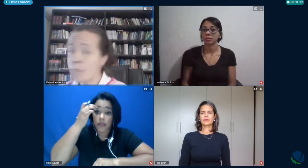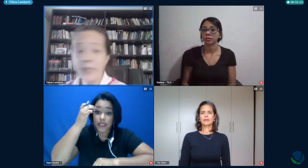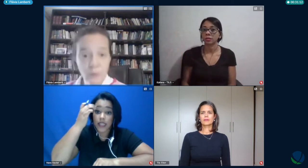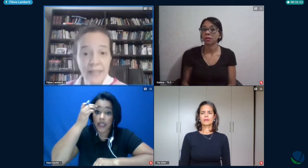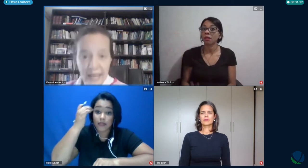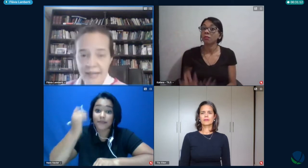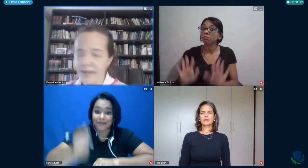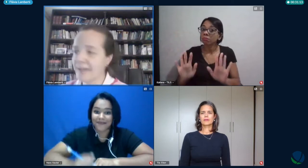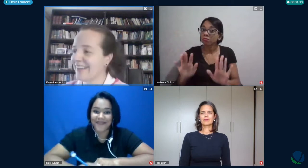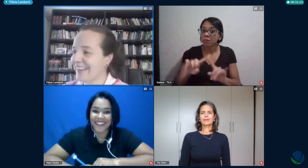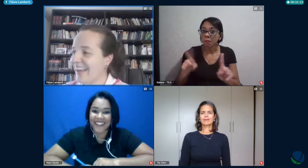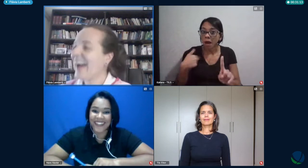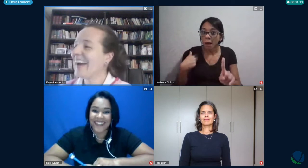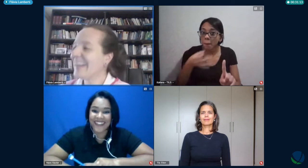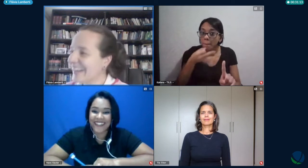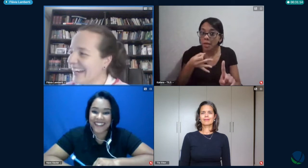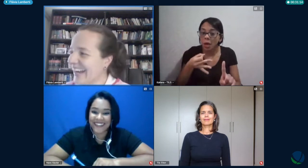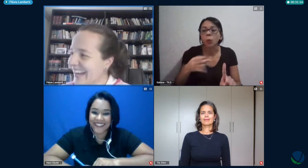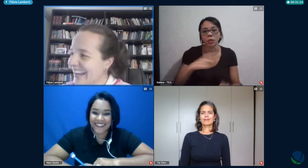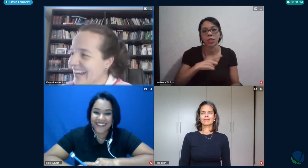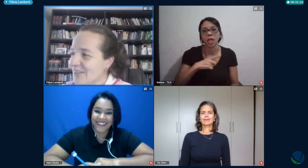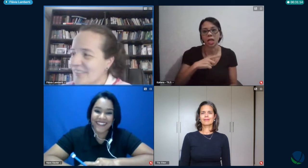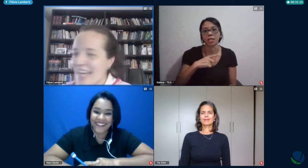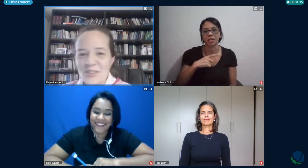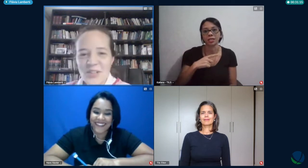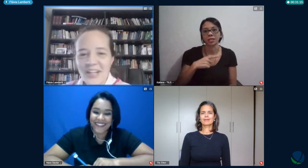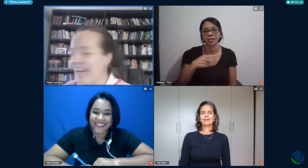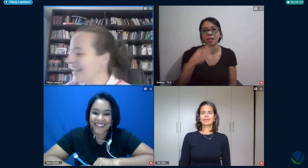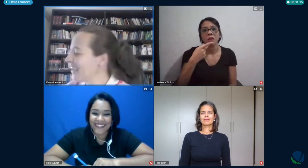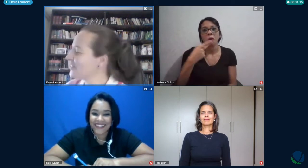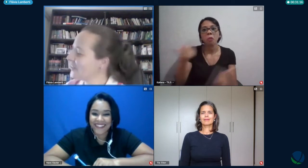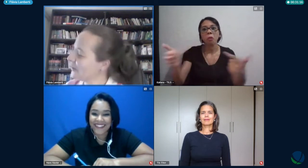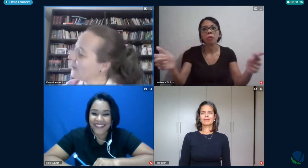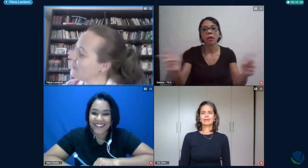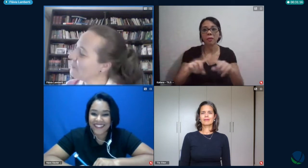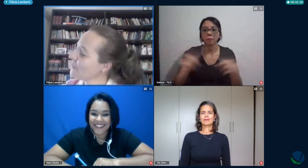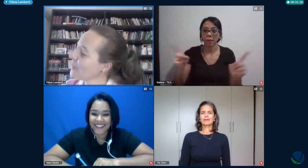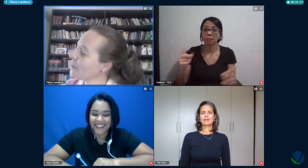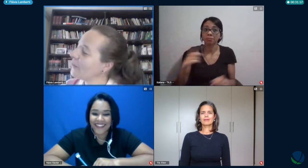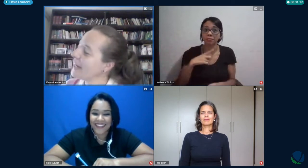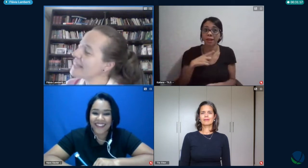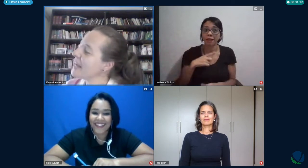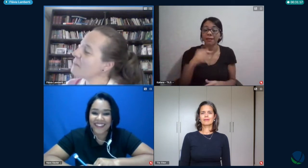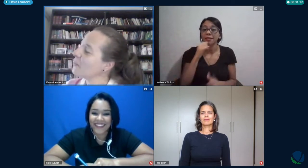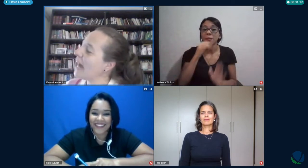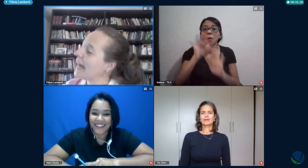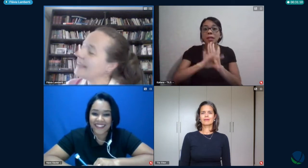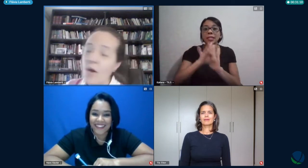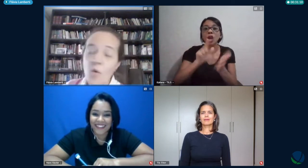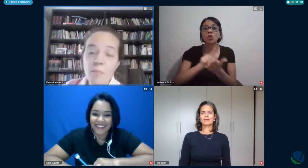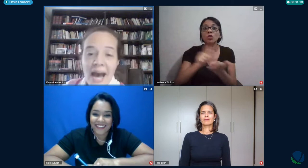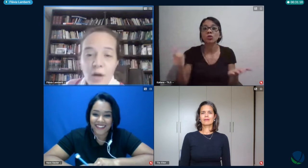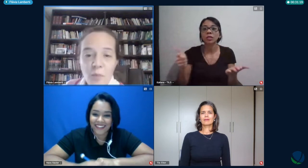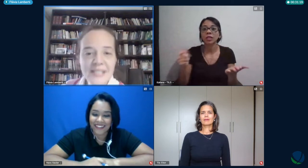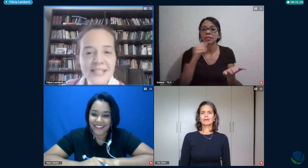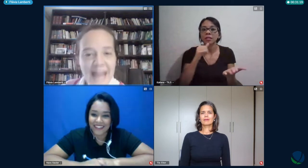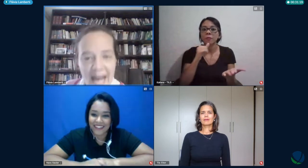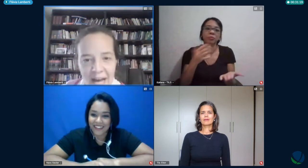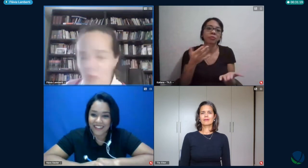na minha opinião, tem. No texto jornalístico, por exemplo, lá,